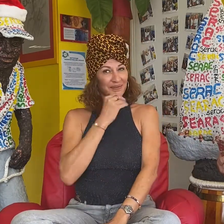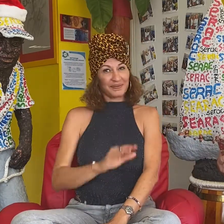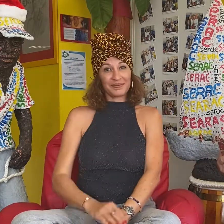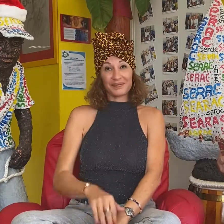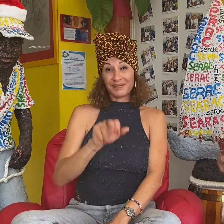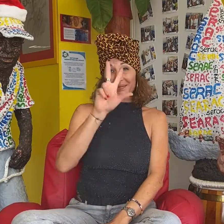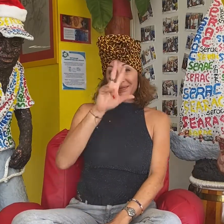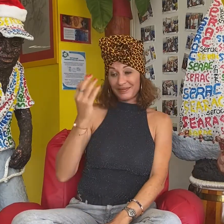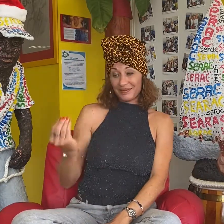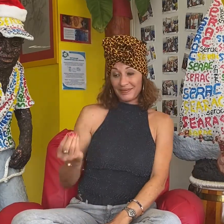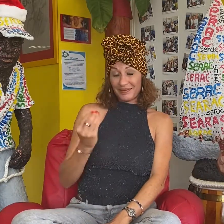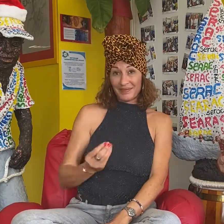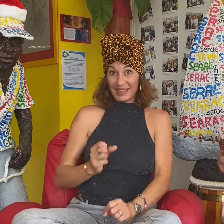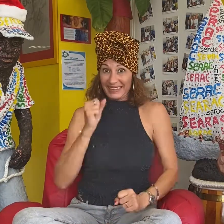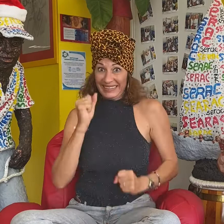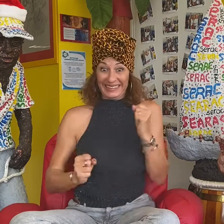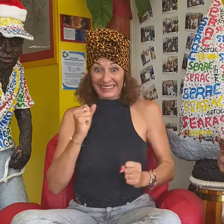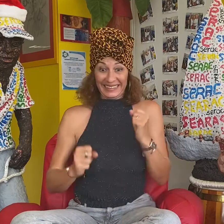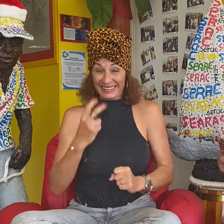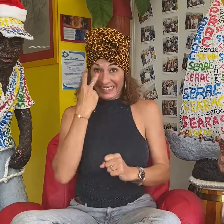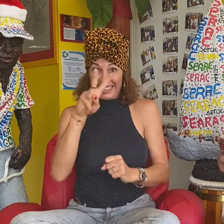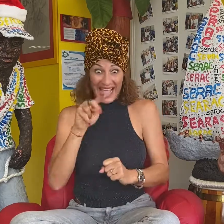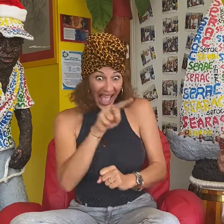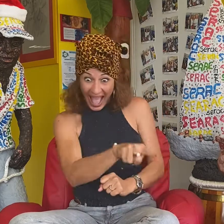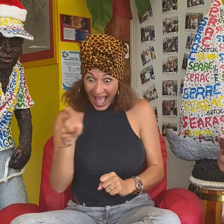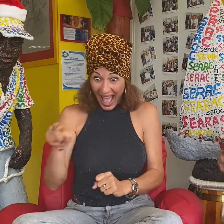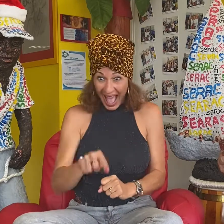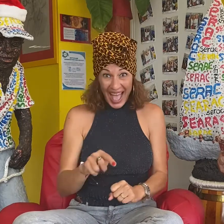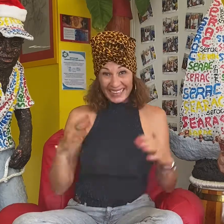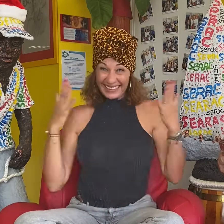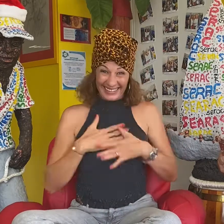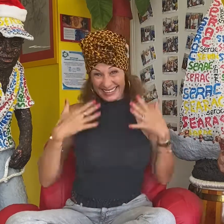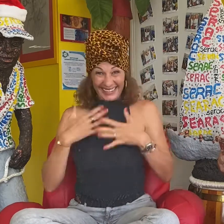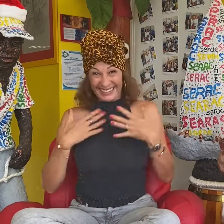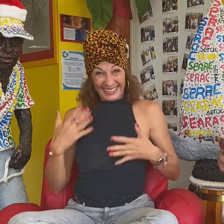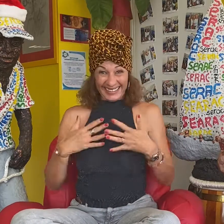les enfants découvrent leur surprise.